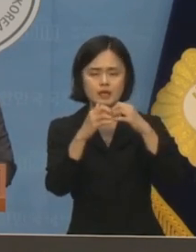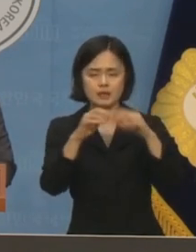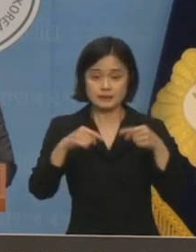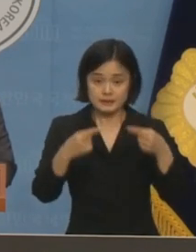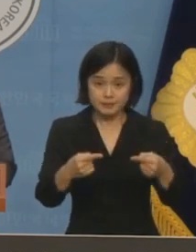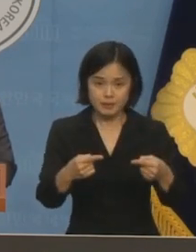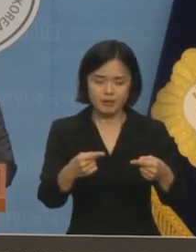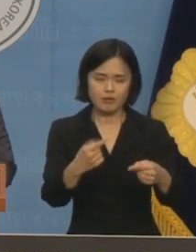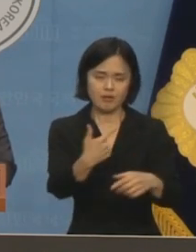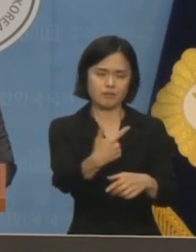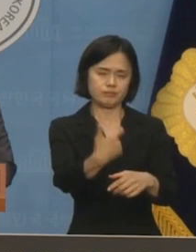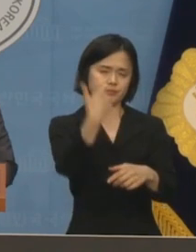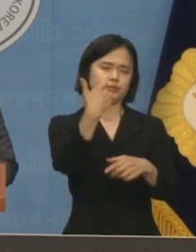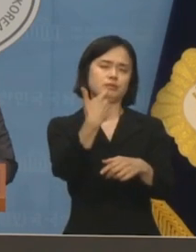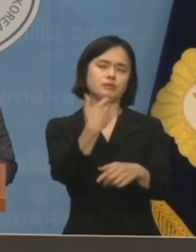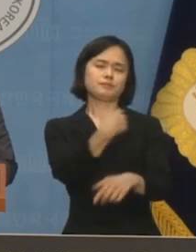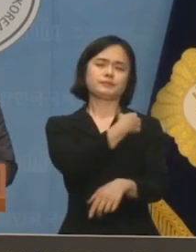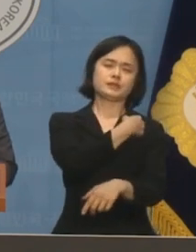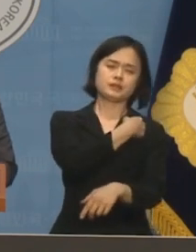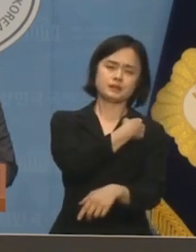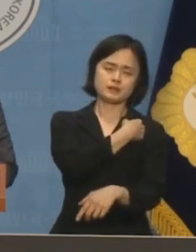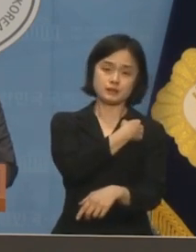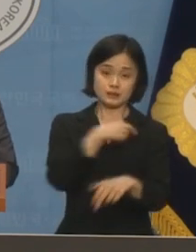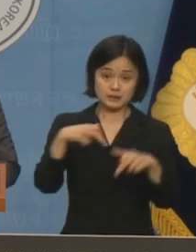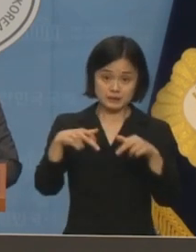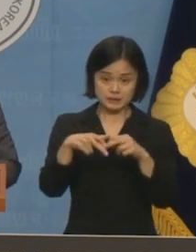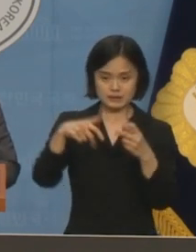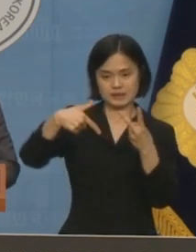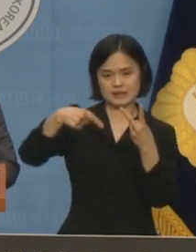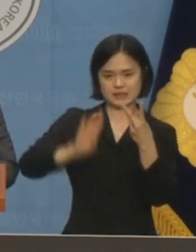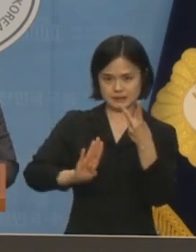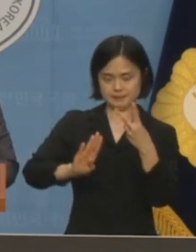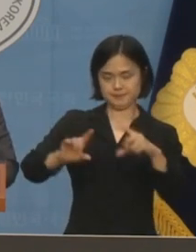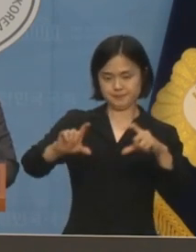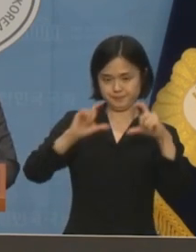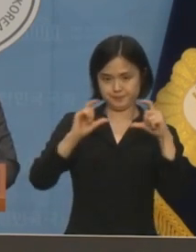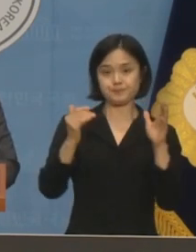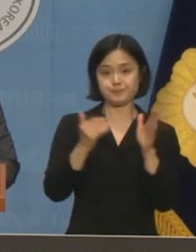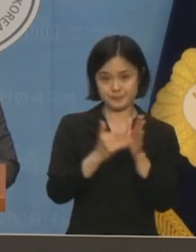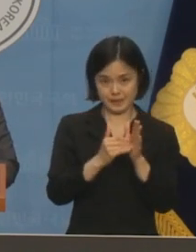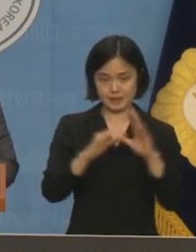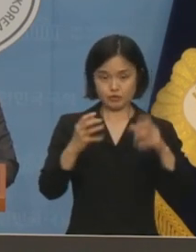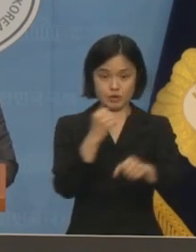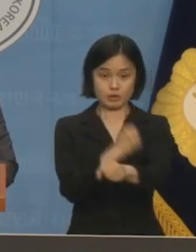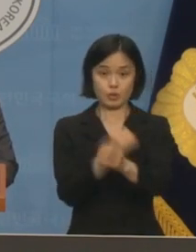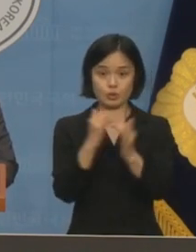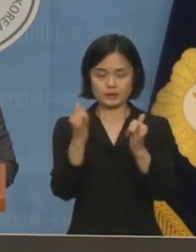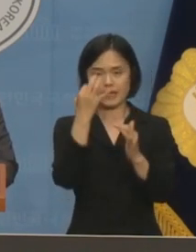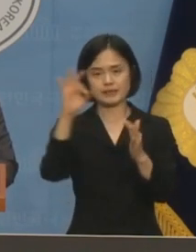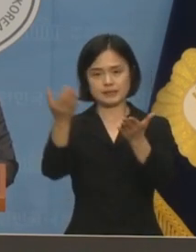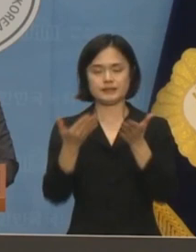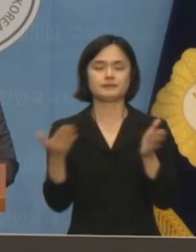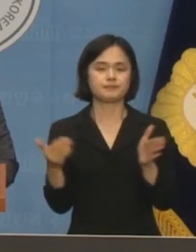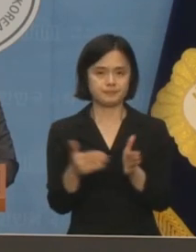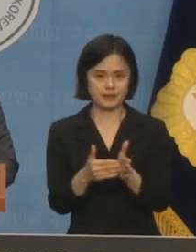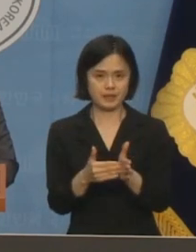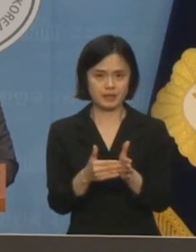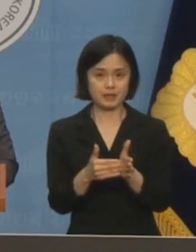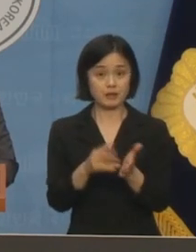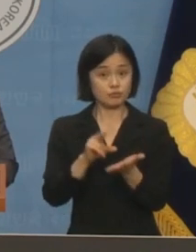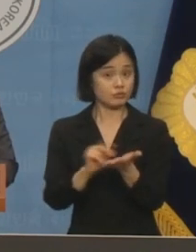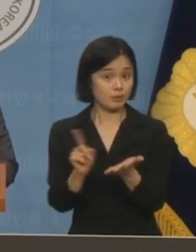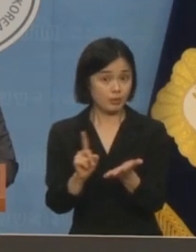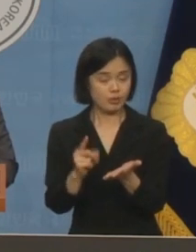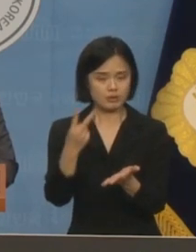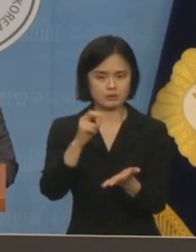1961년 전상군경 상위 등급 2급을 받아 국가유공자로 지정됐습니다. 문제는 2023년